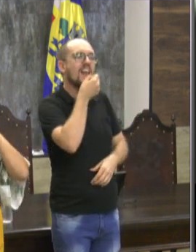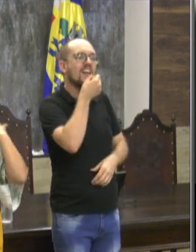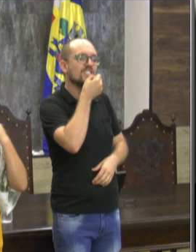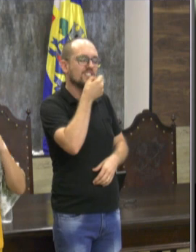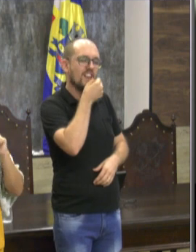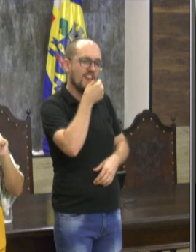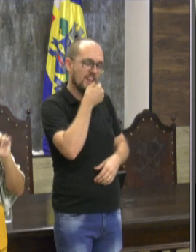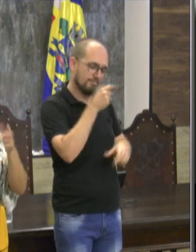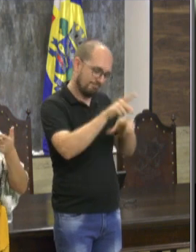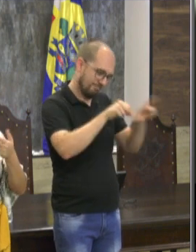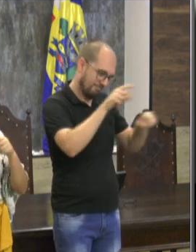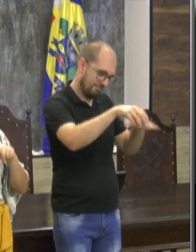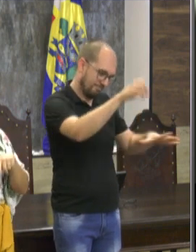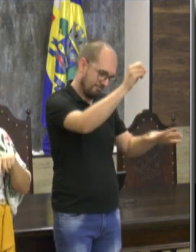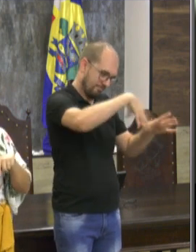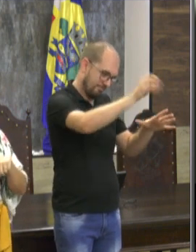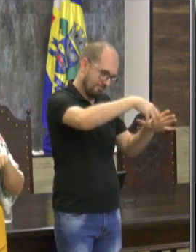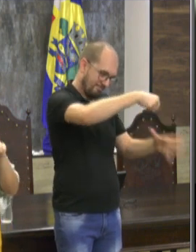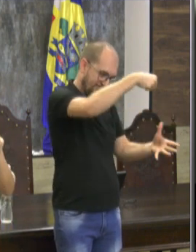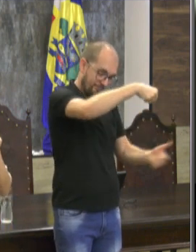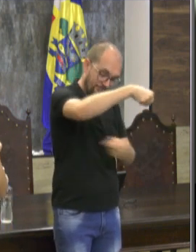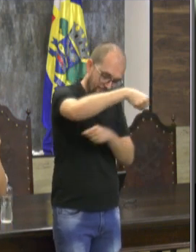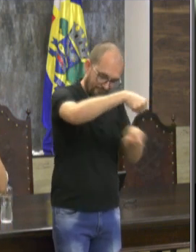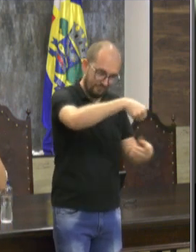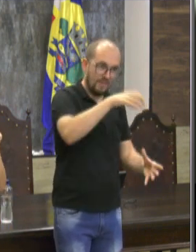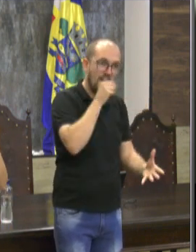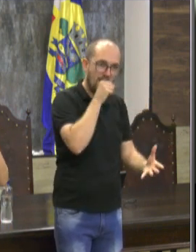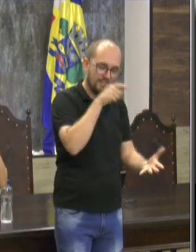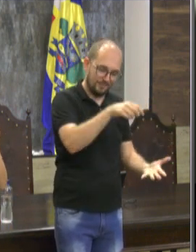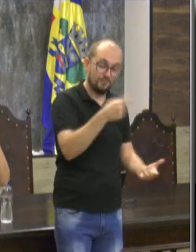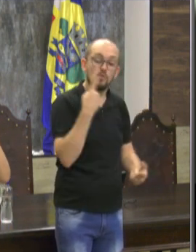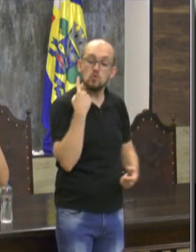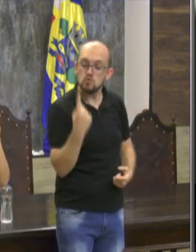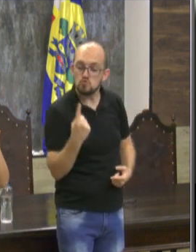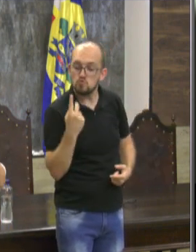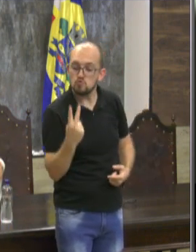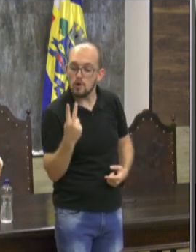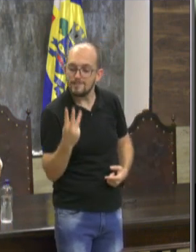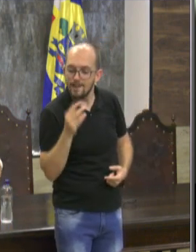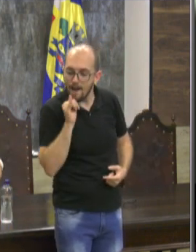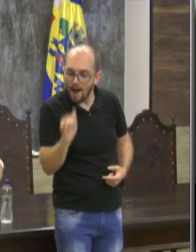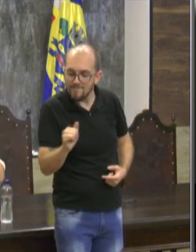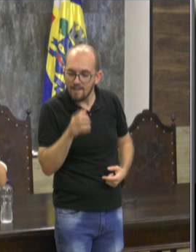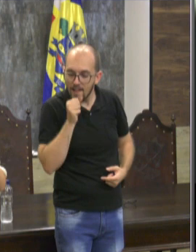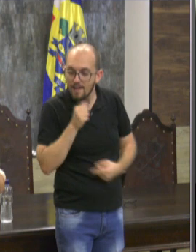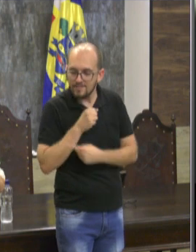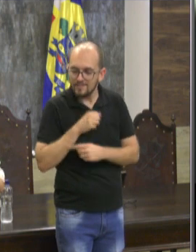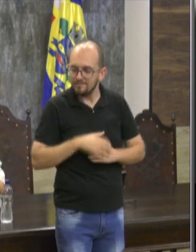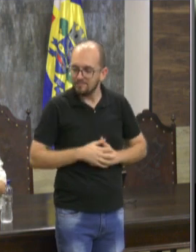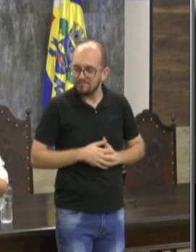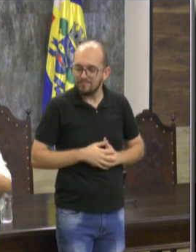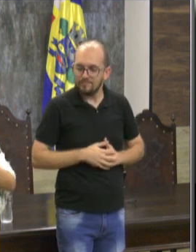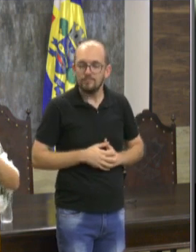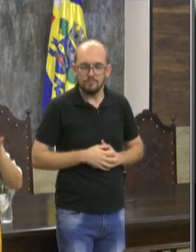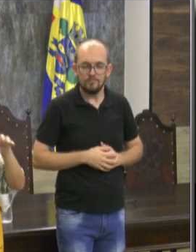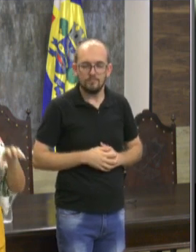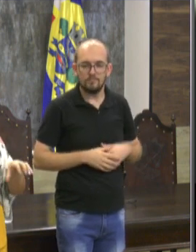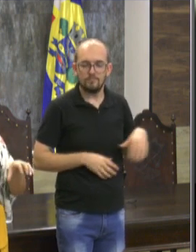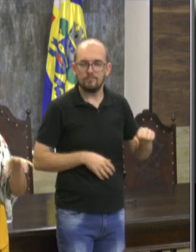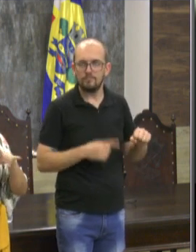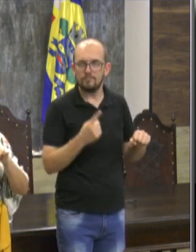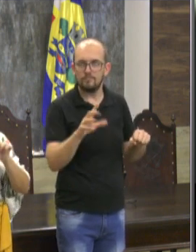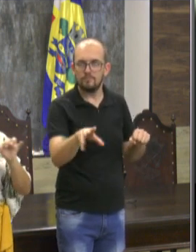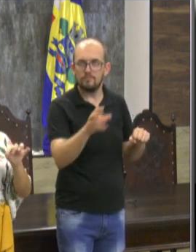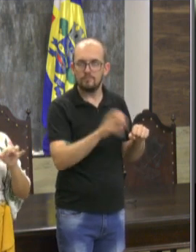gente volta, e eu faço para ele, pega aí, 1, 2, 3 laranjas. Então, ele conta a laranja, põe